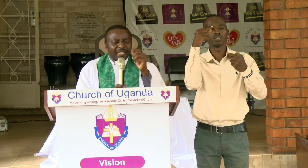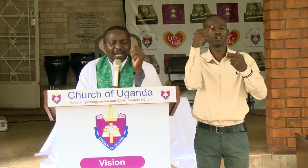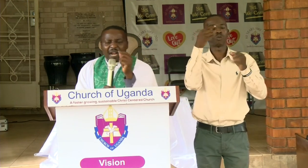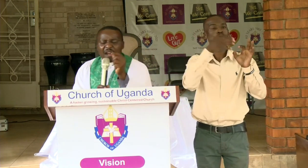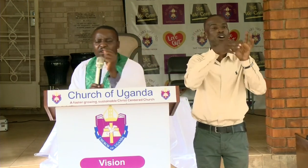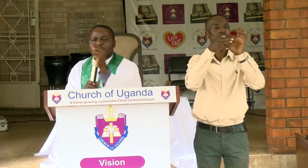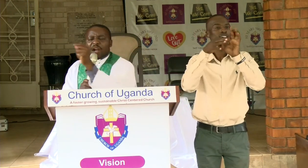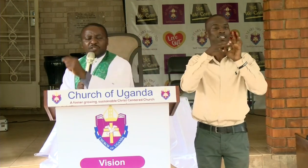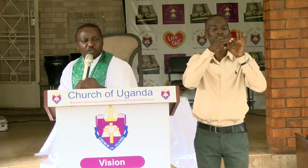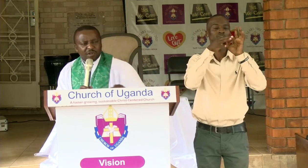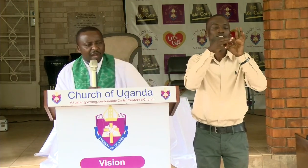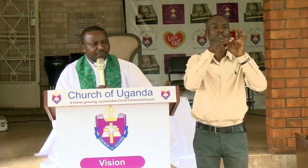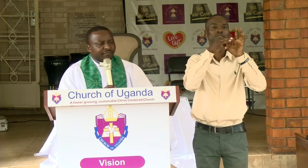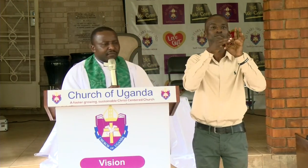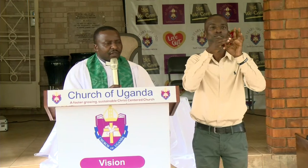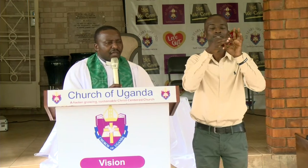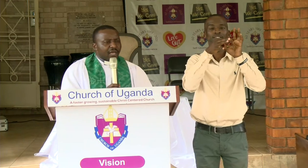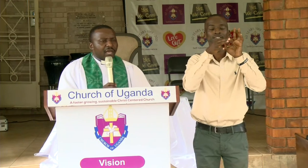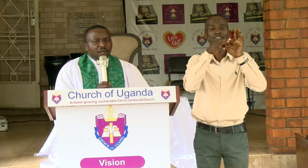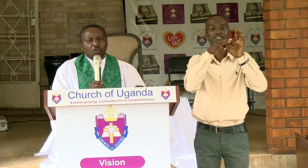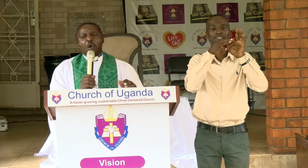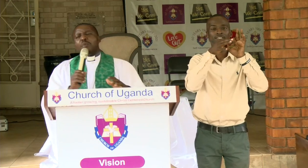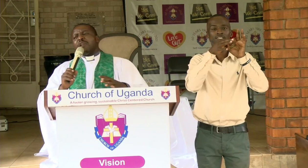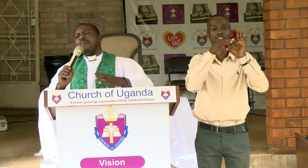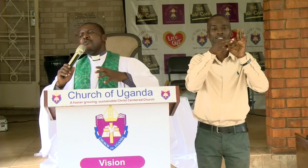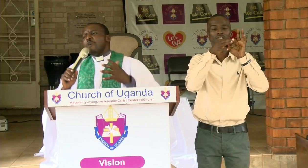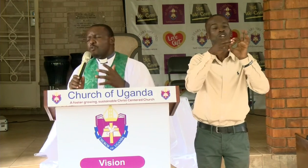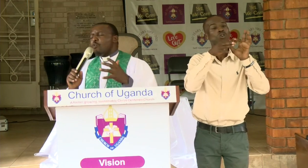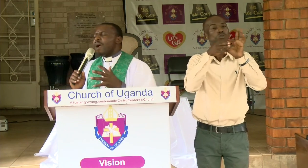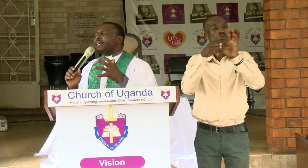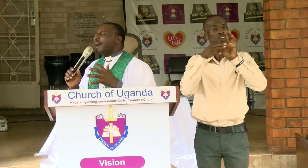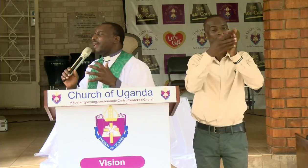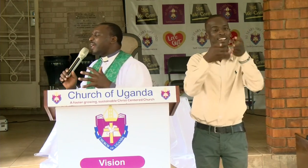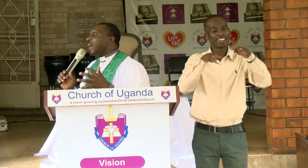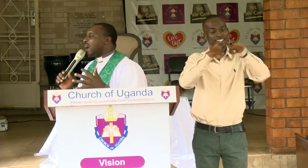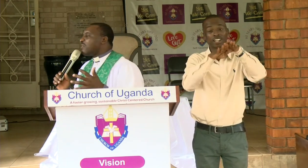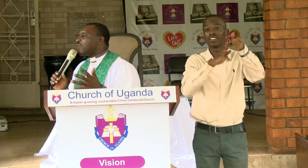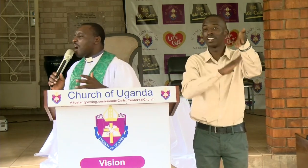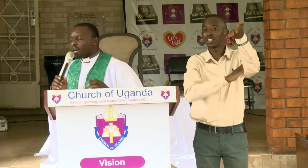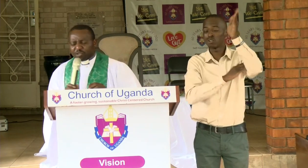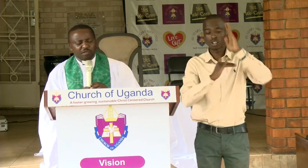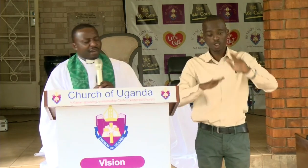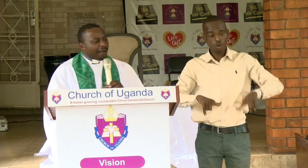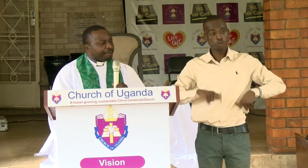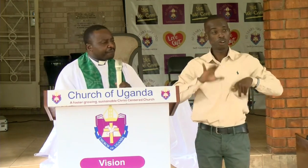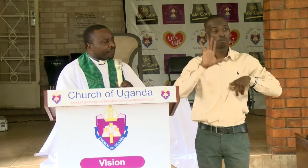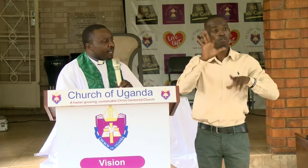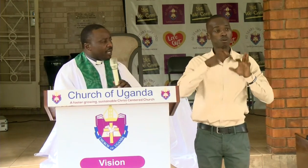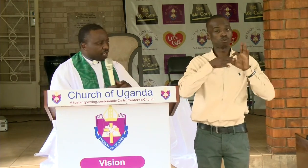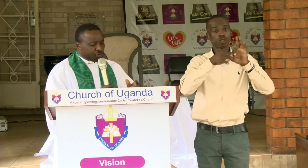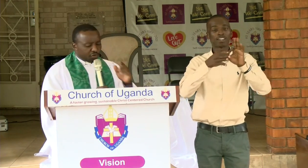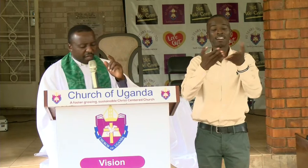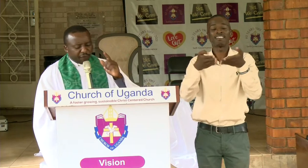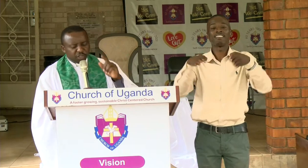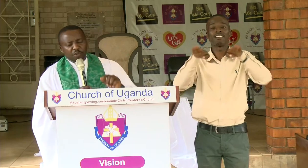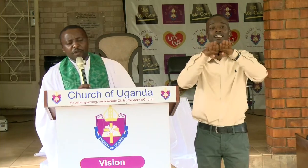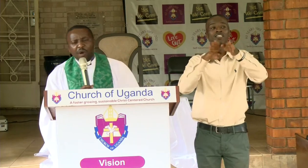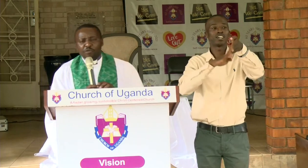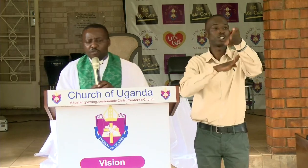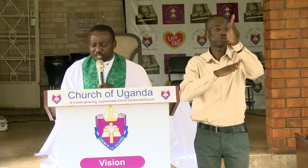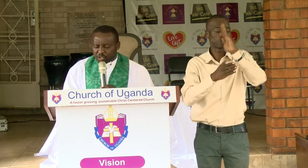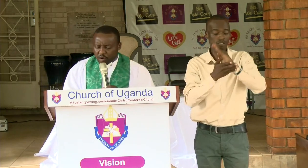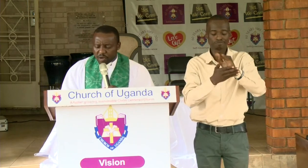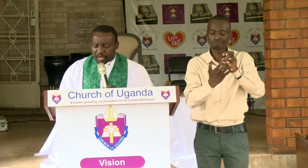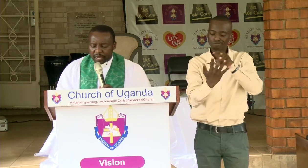gukwatagana n'endagaano ya Katonda, ng'obulamu bwo bukwatagana n'endagaano ya Katonda. Ekitundu kyaffe